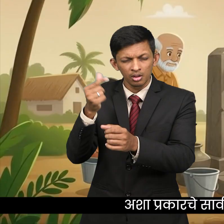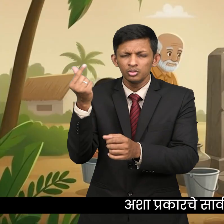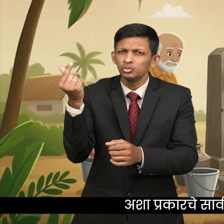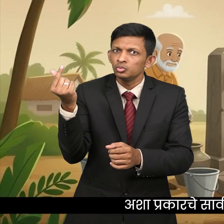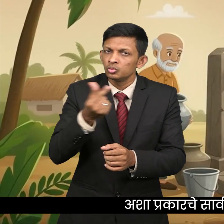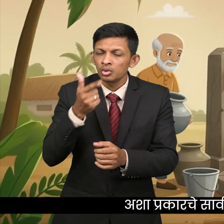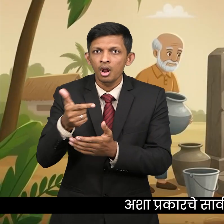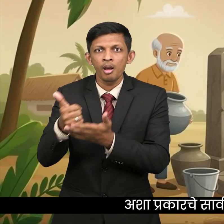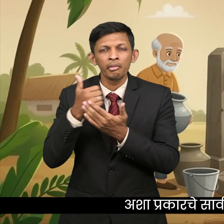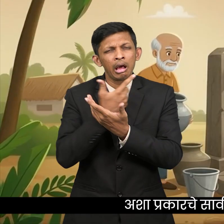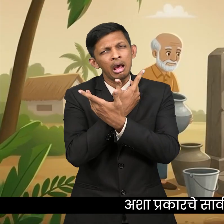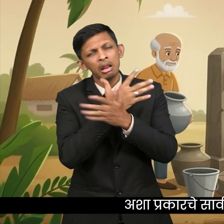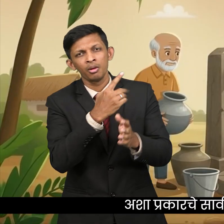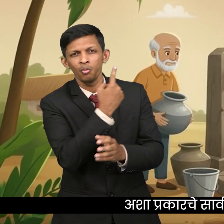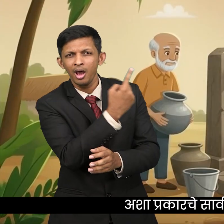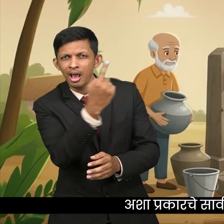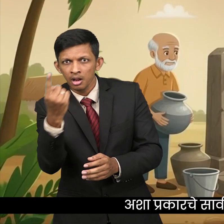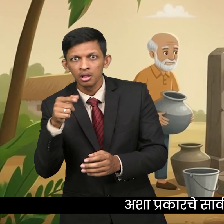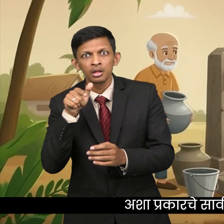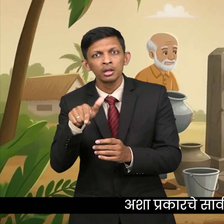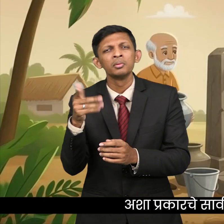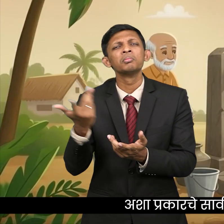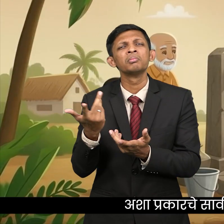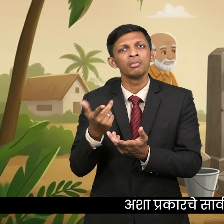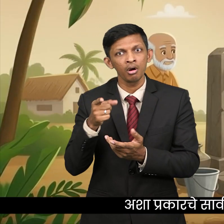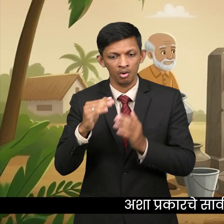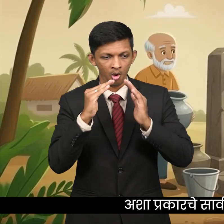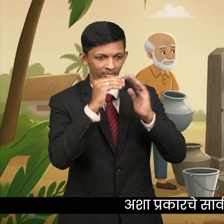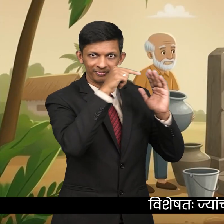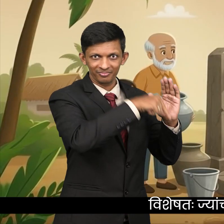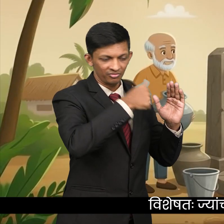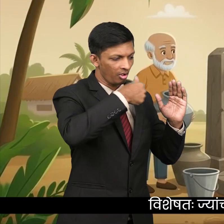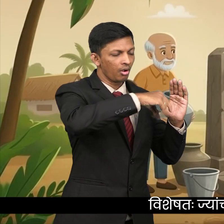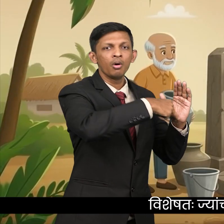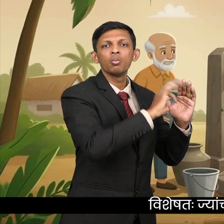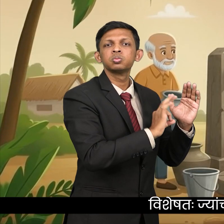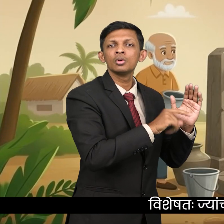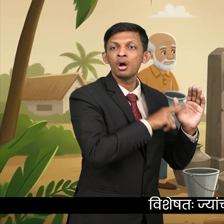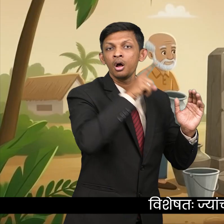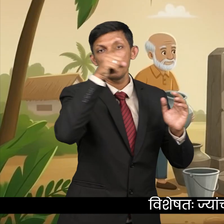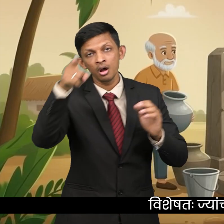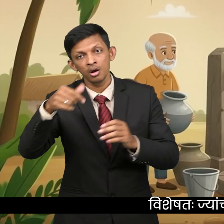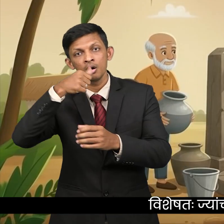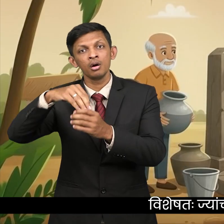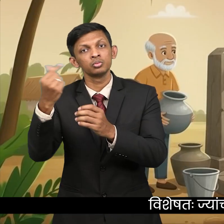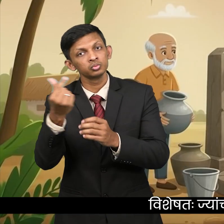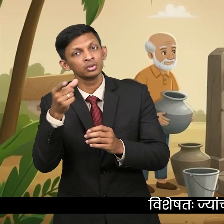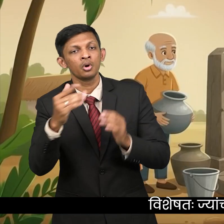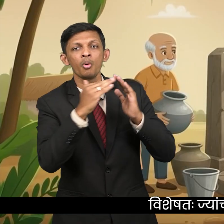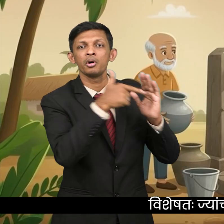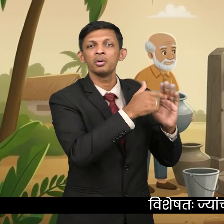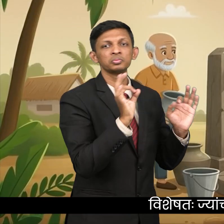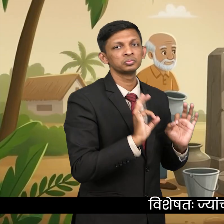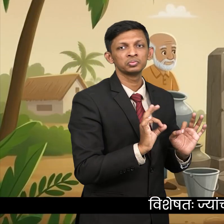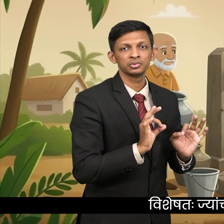अशा प्रकारचे सार्वजनिक नळ सर्वांना उपयुक्त आहेत, विशेषतः ज्यांच्या घरात नळ